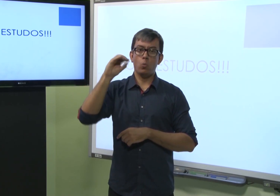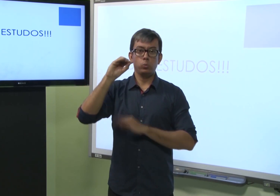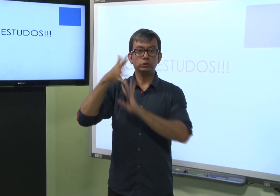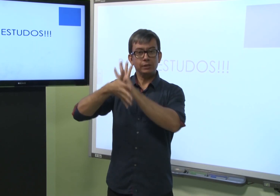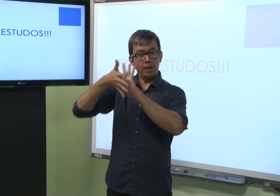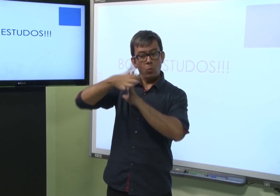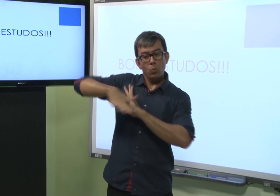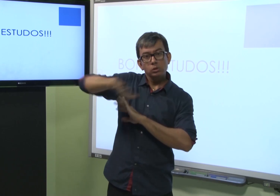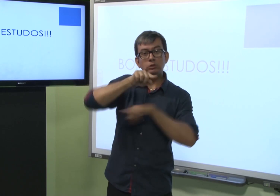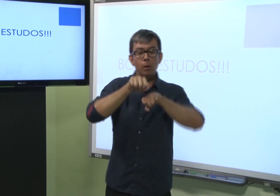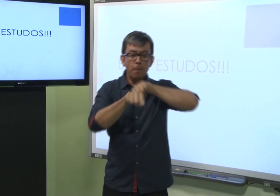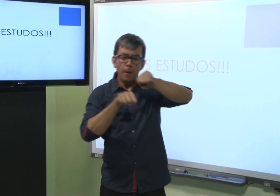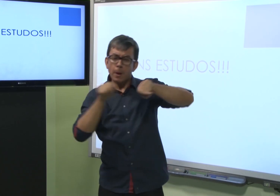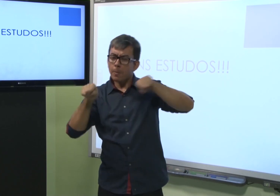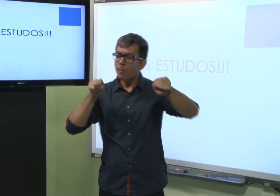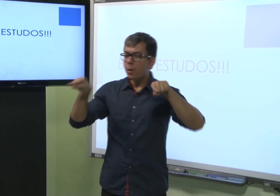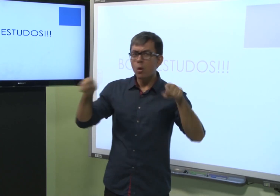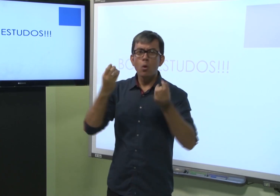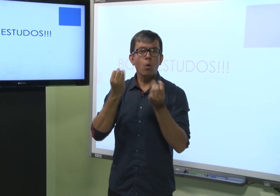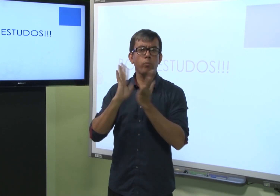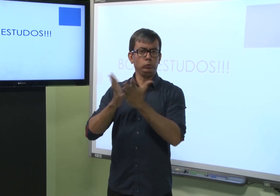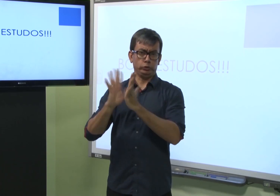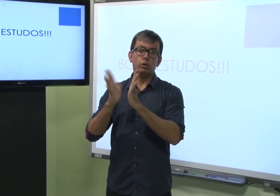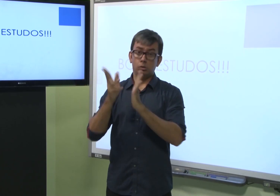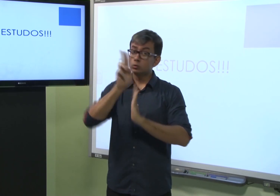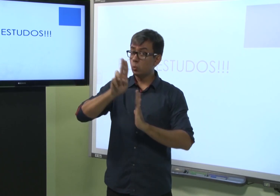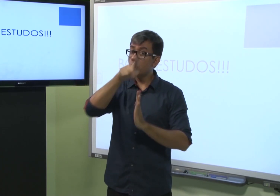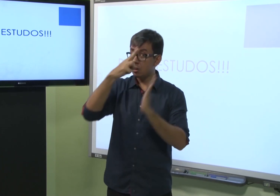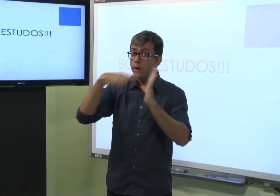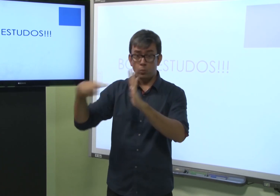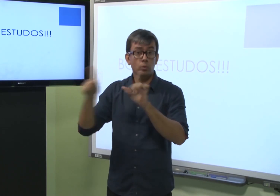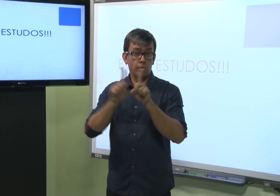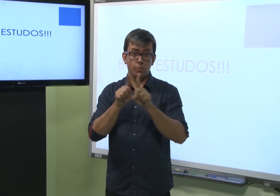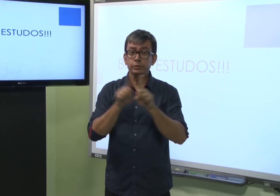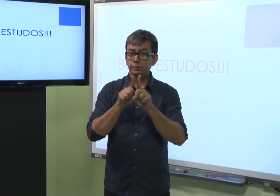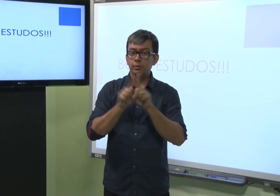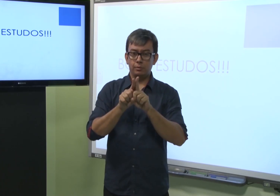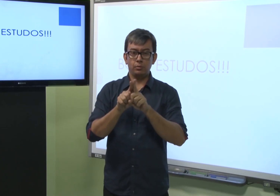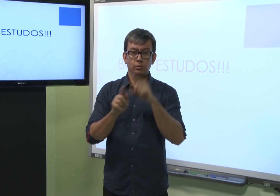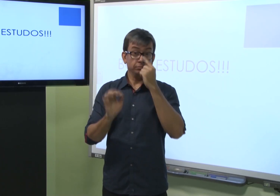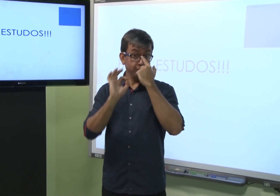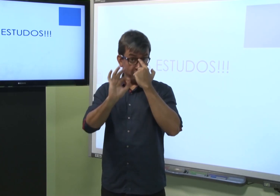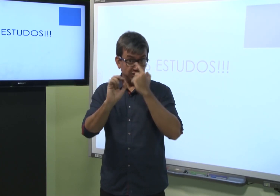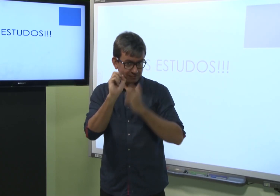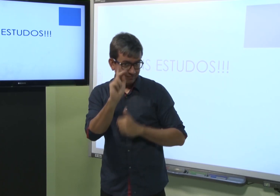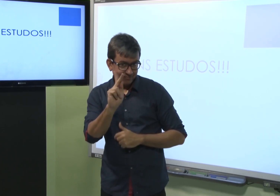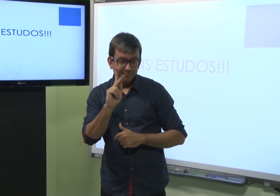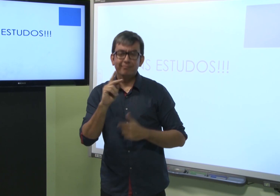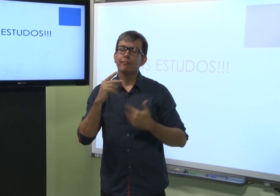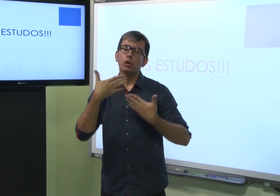fala sobre a manifestação na língua de sinais. Como que se dá a manifestação na língua de sinais? Tá